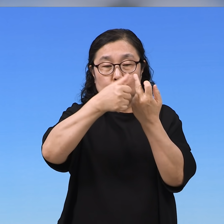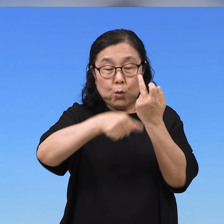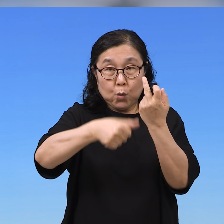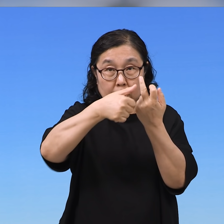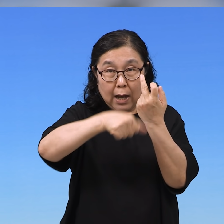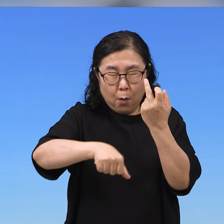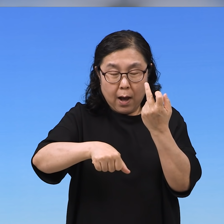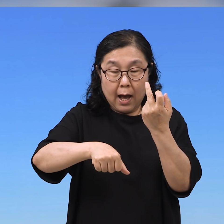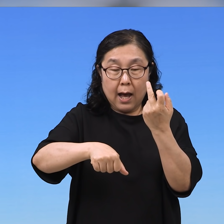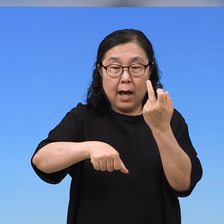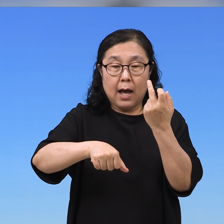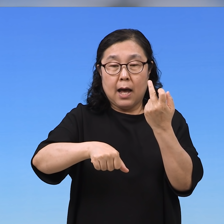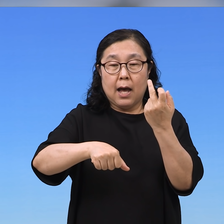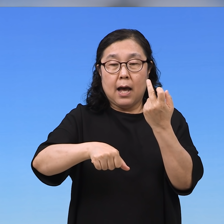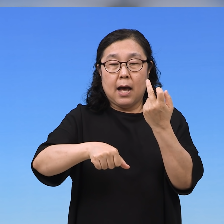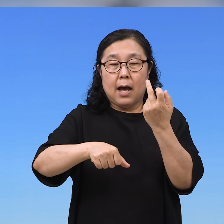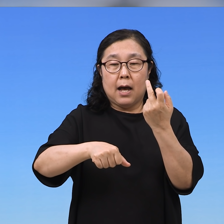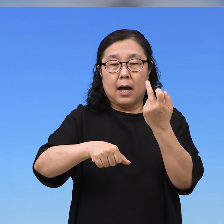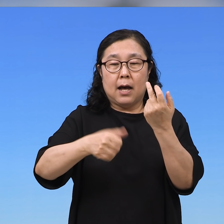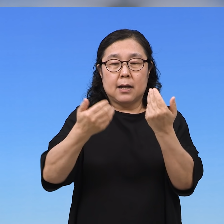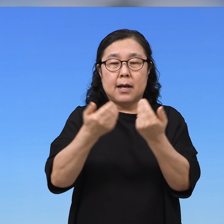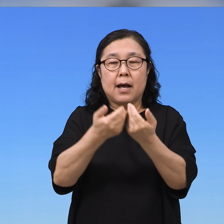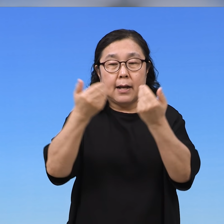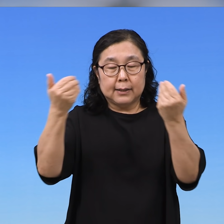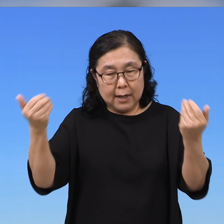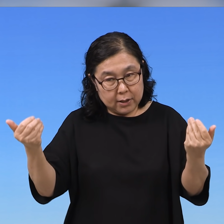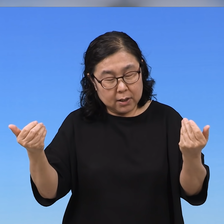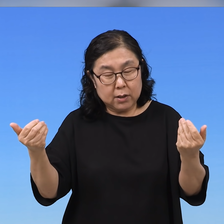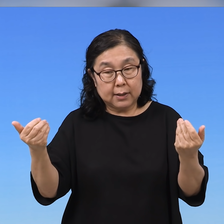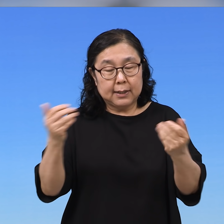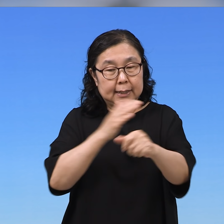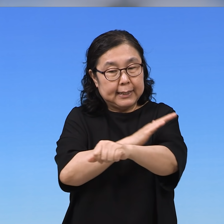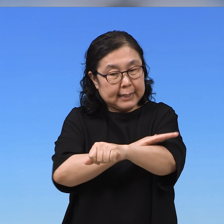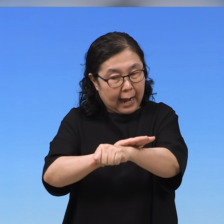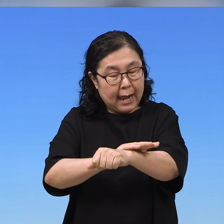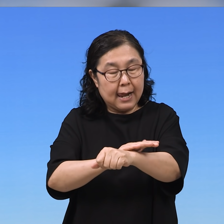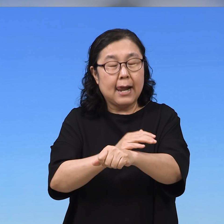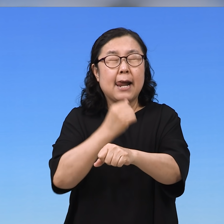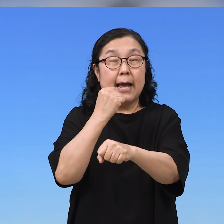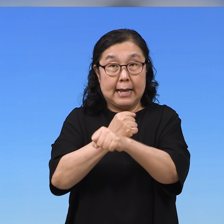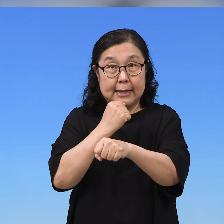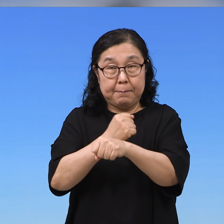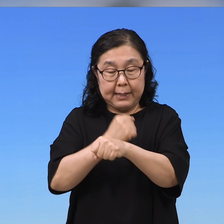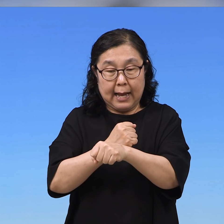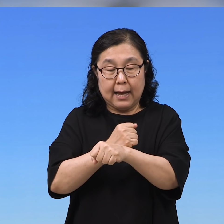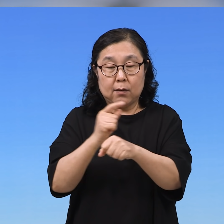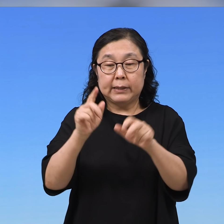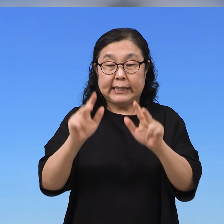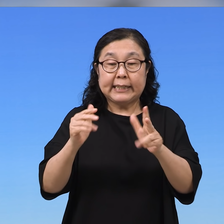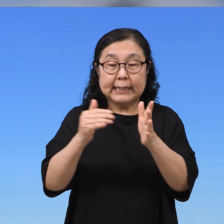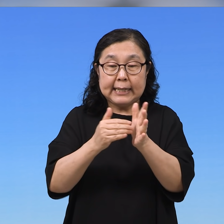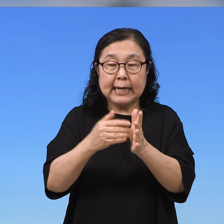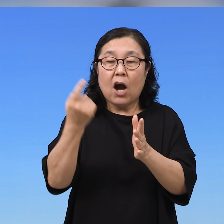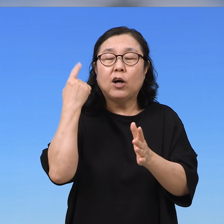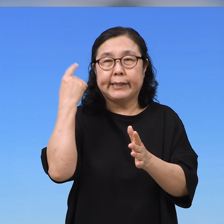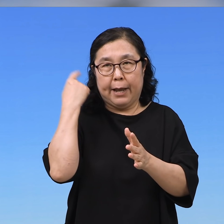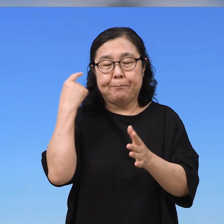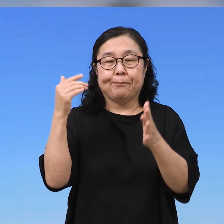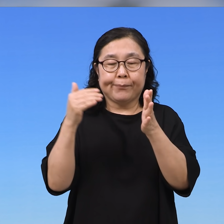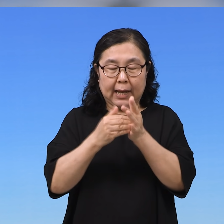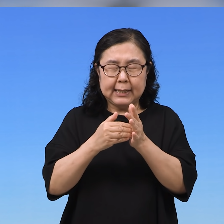마무리했다. 여기까지가 지난 토요일까지 어제까지 살펴본 특별 새벽 부흥의 말씀이었습니다.